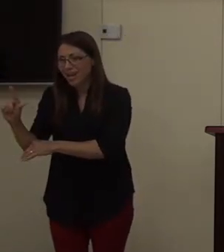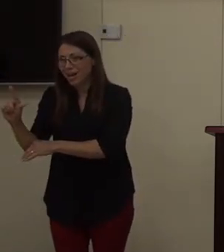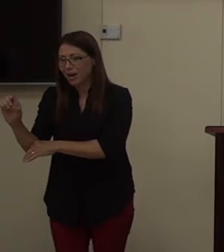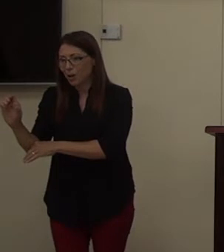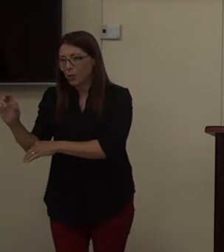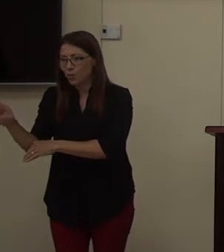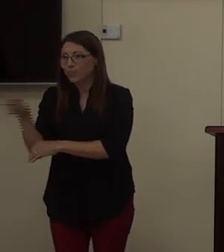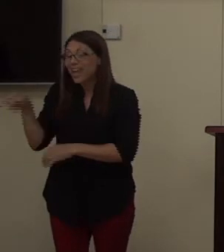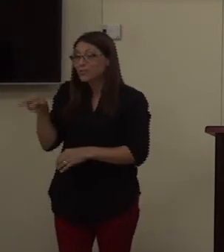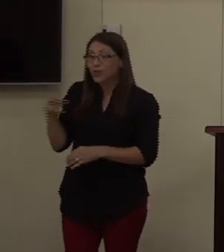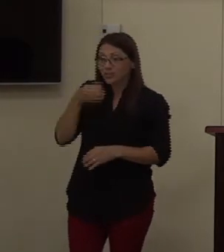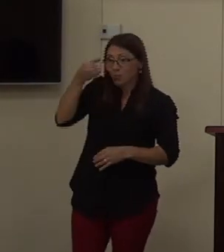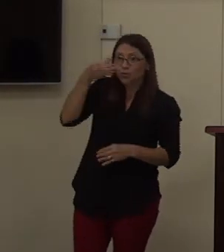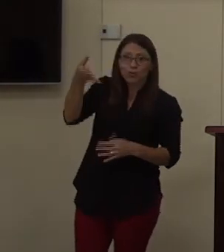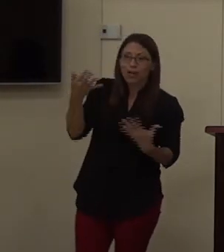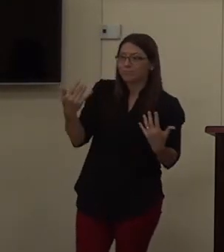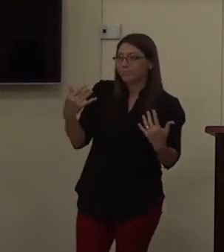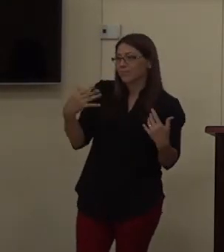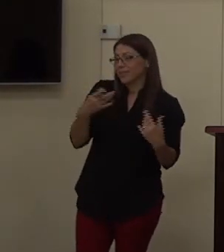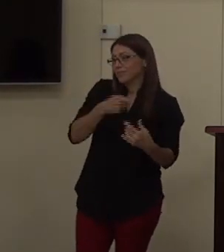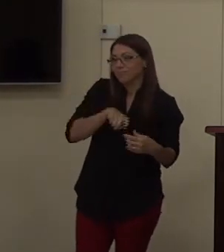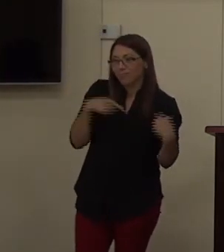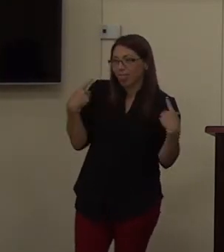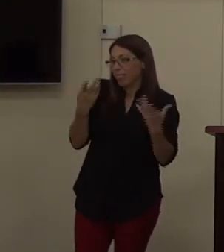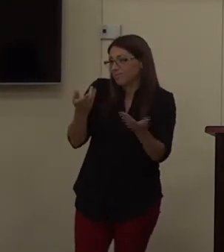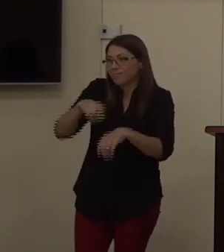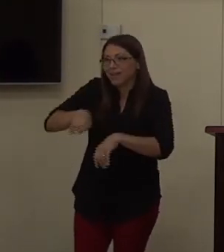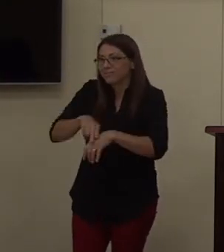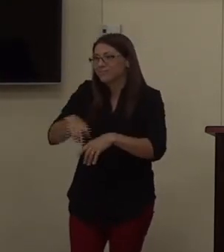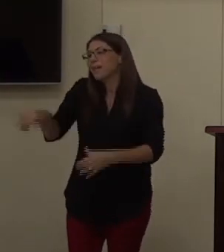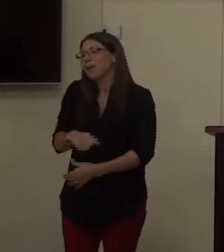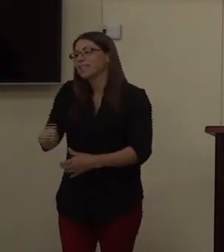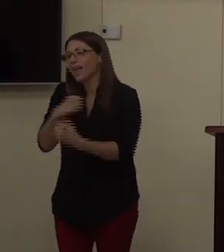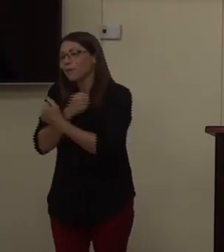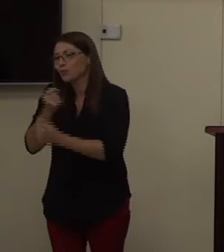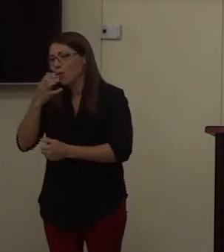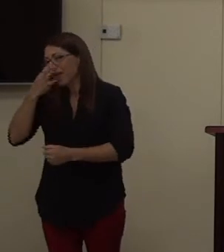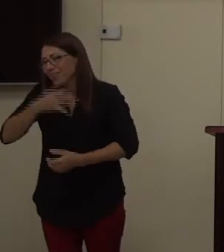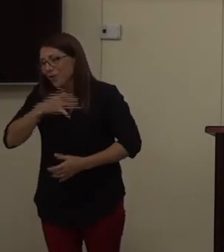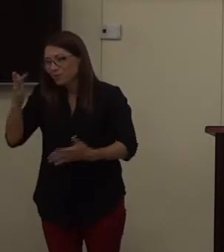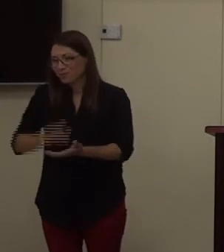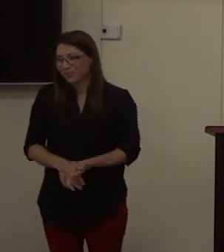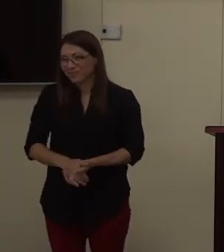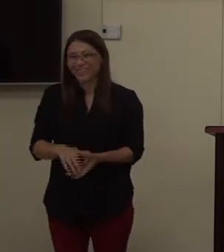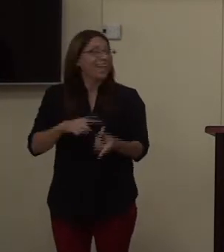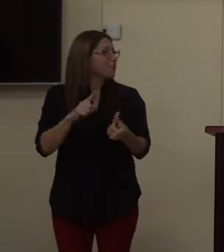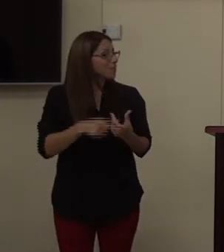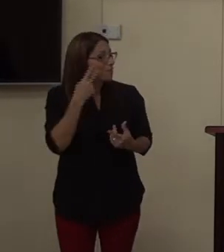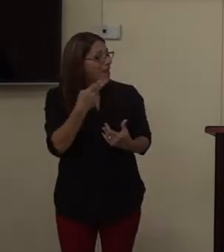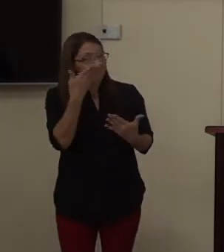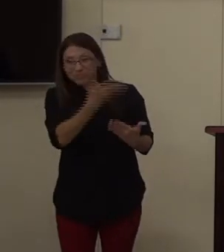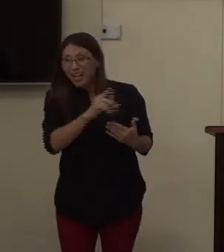cultura hispánica tradicional, internacional, de plancha, de amor romántico, efectivamente. Ven entonces que además entonces, que